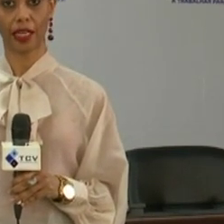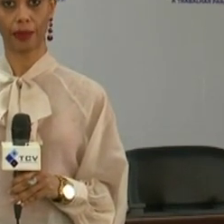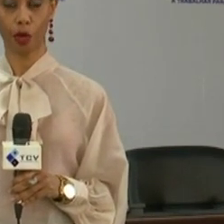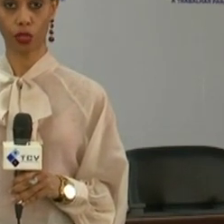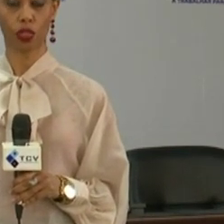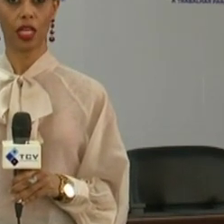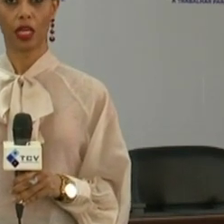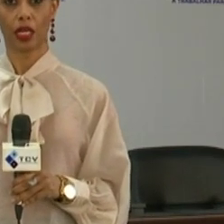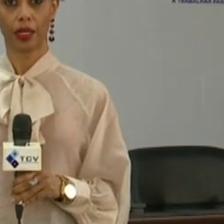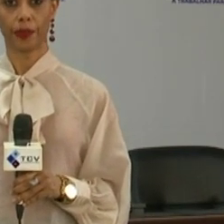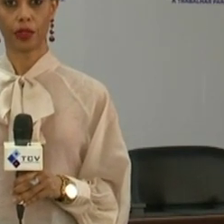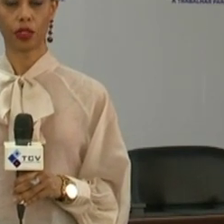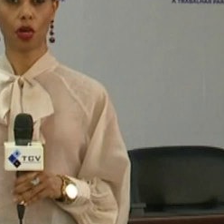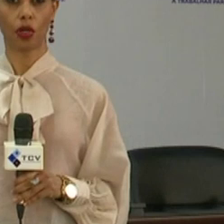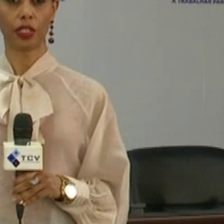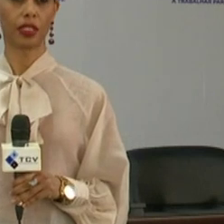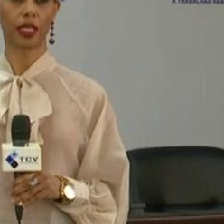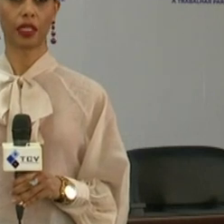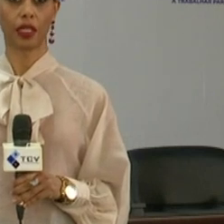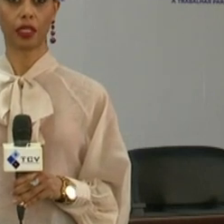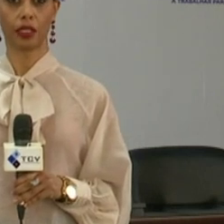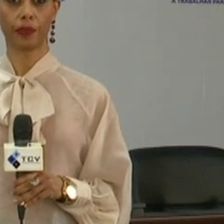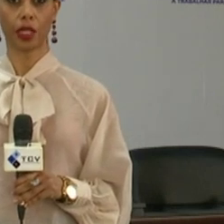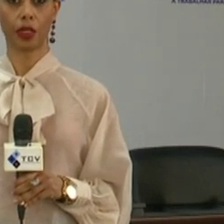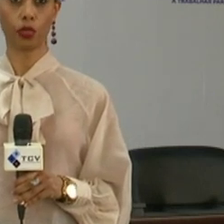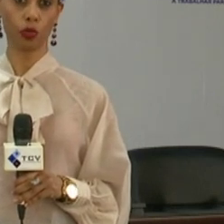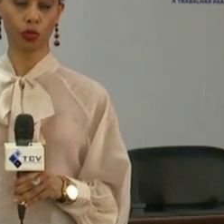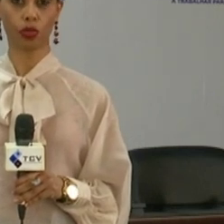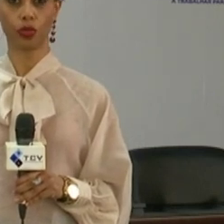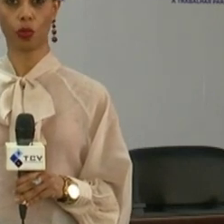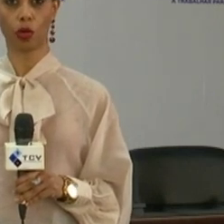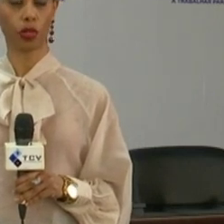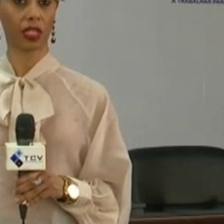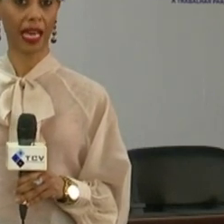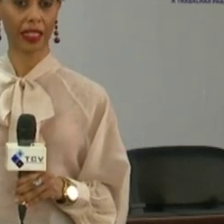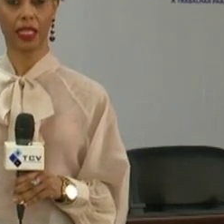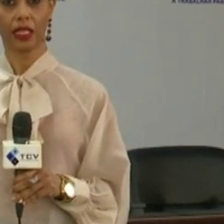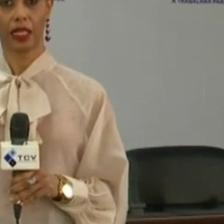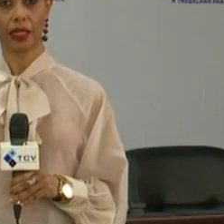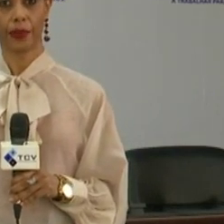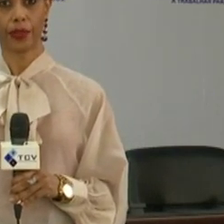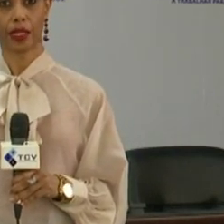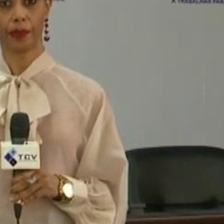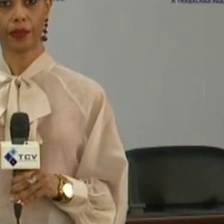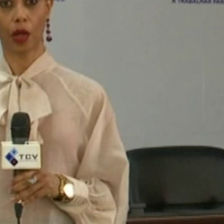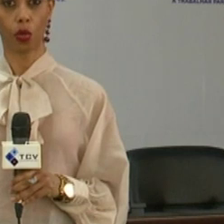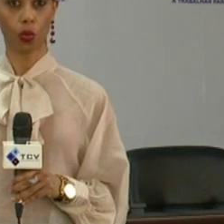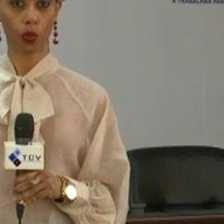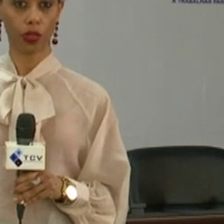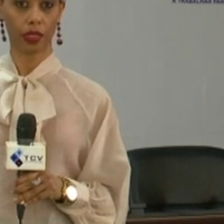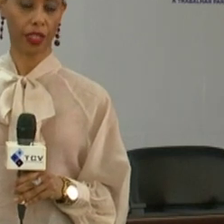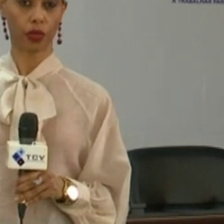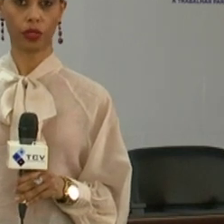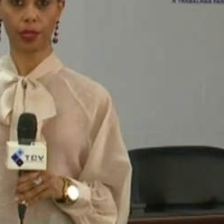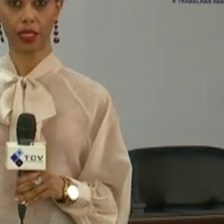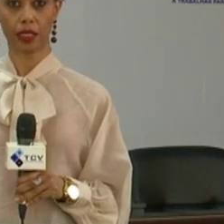já está a postos. Só dizer que os números continuam a oscilar ao